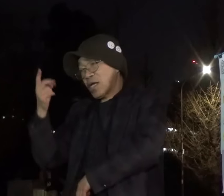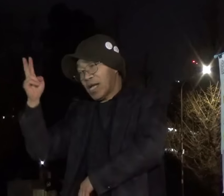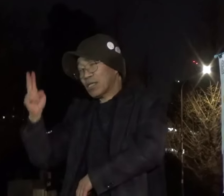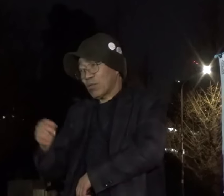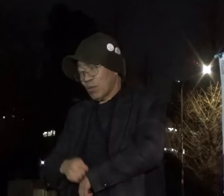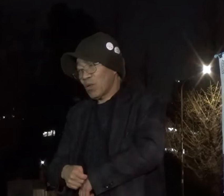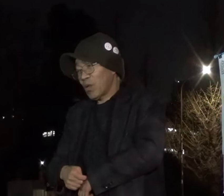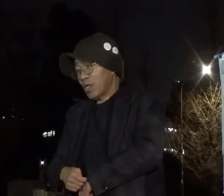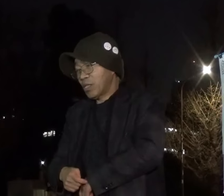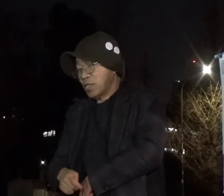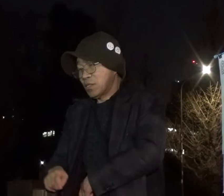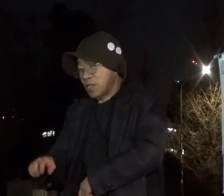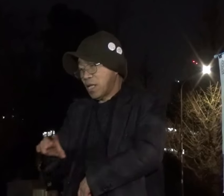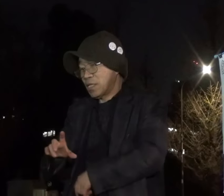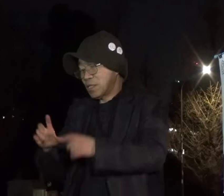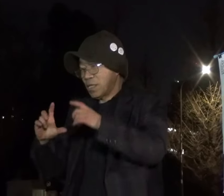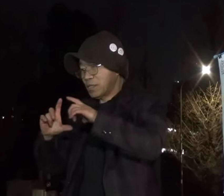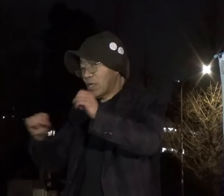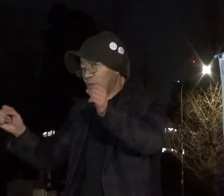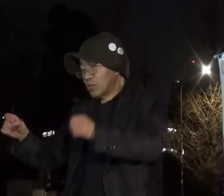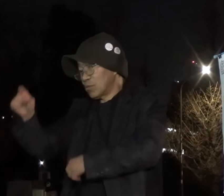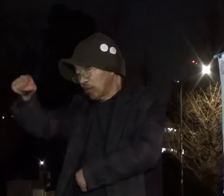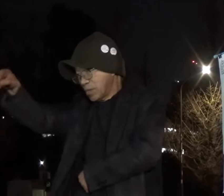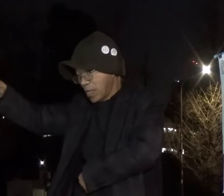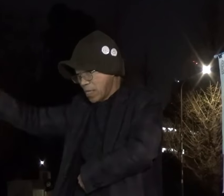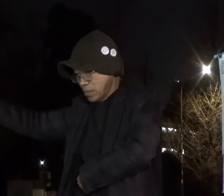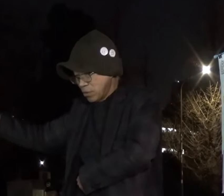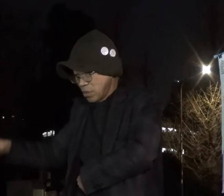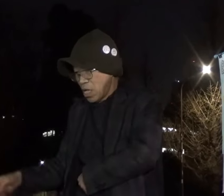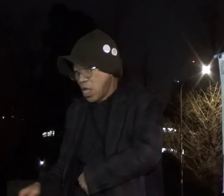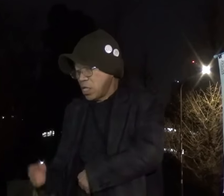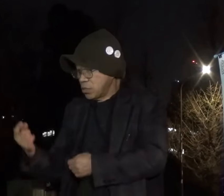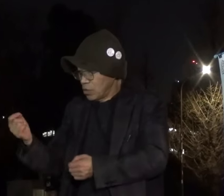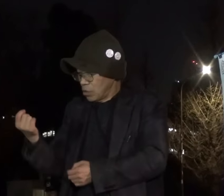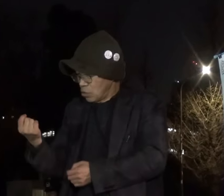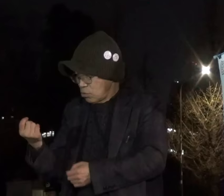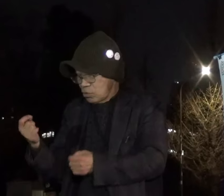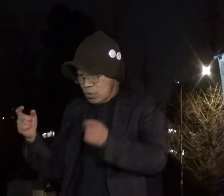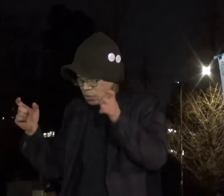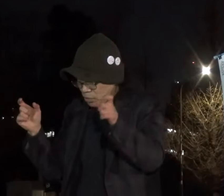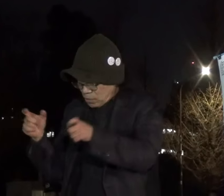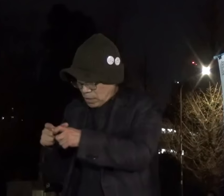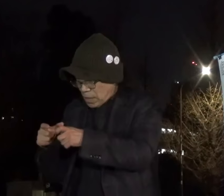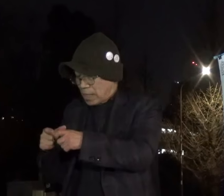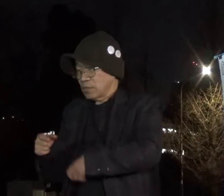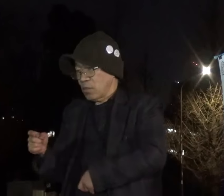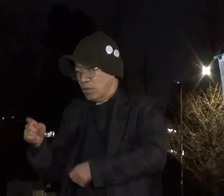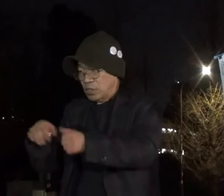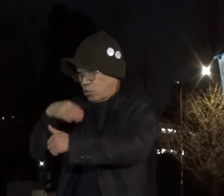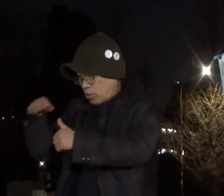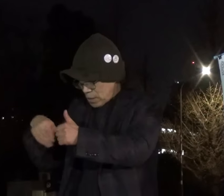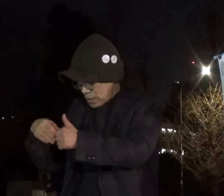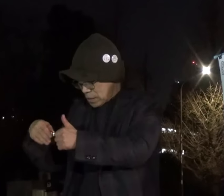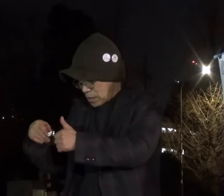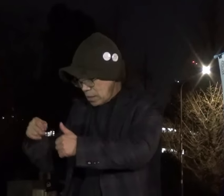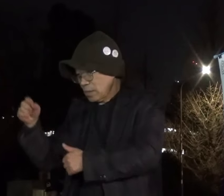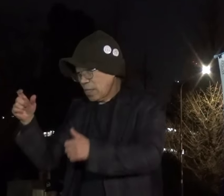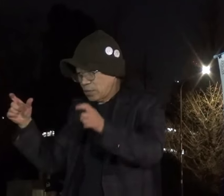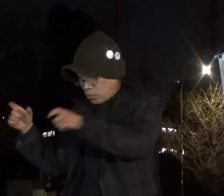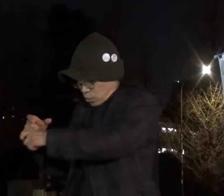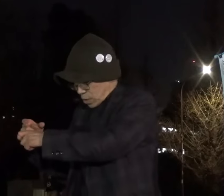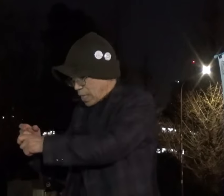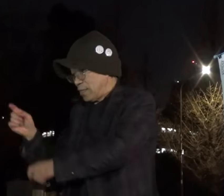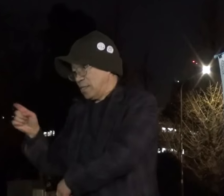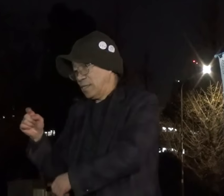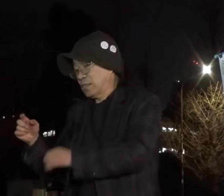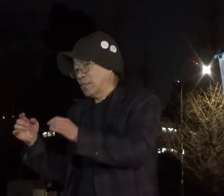方々をつつ裏でですね、やはり少人数一人からいろんな形でやってる人たちがいますね。